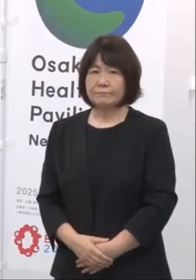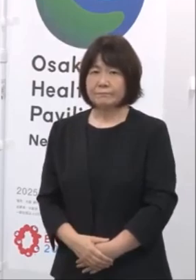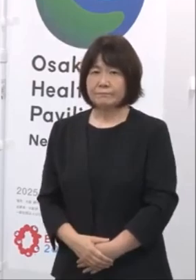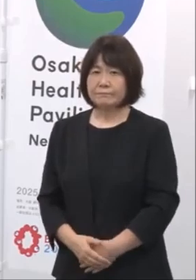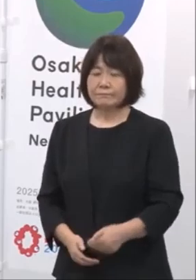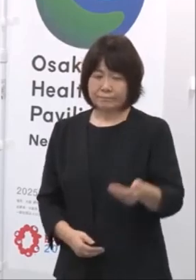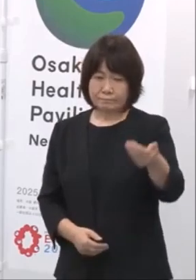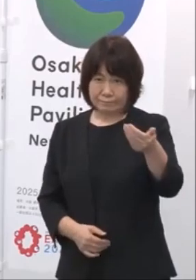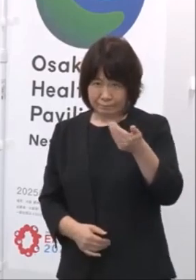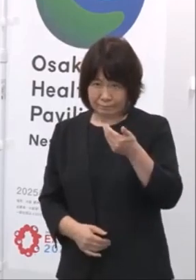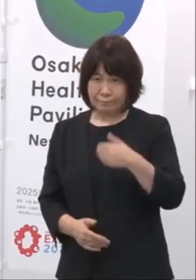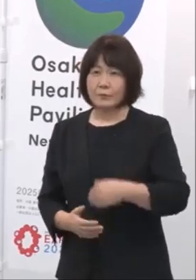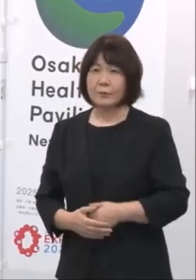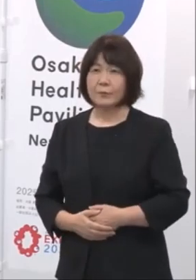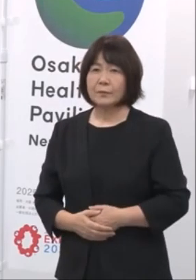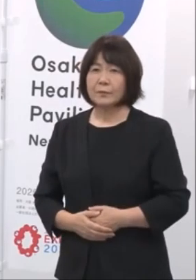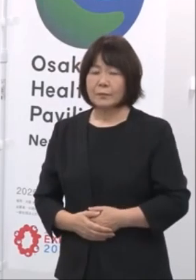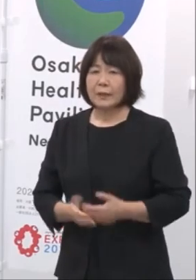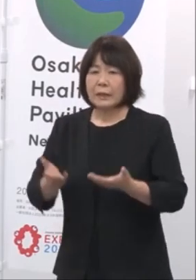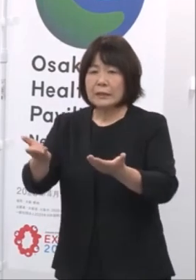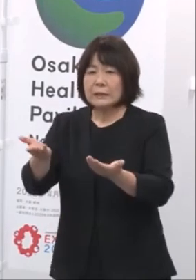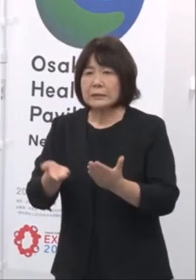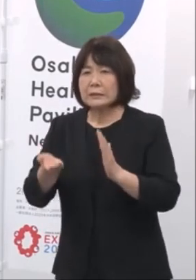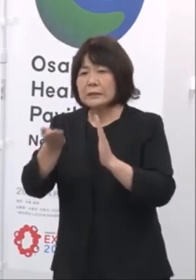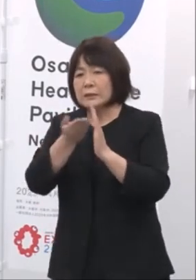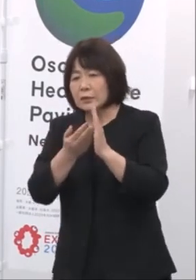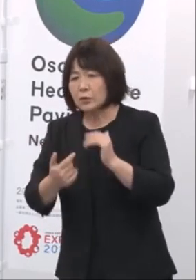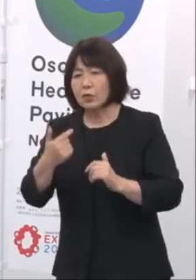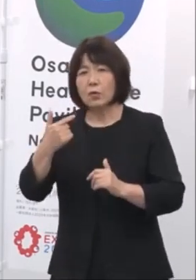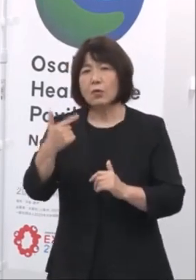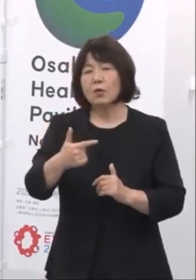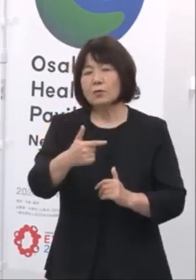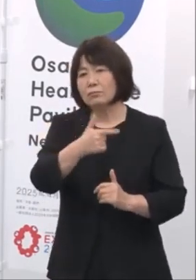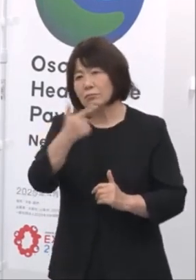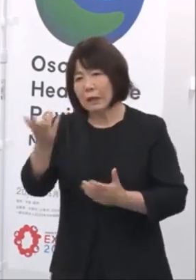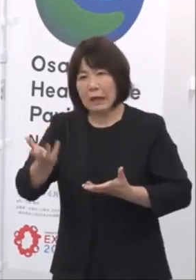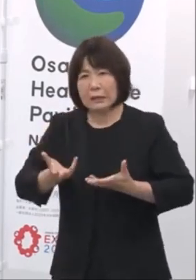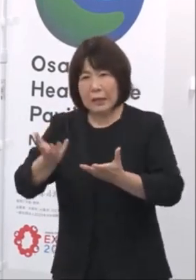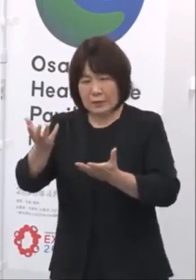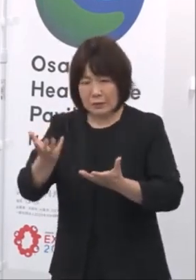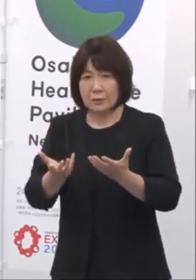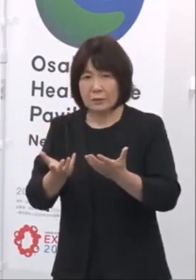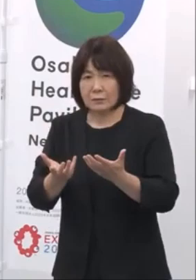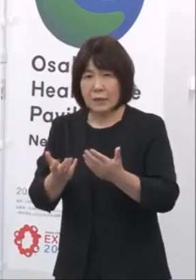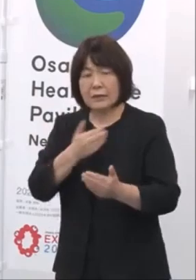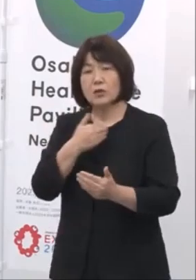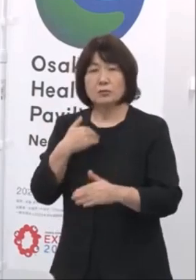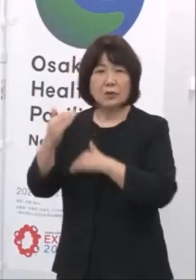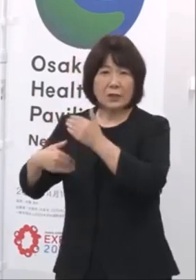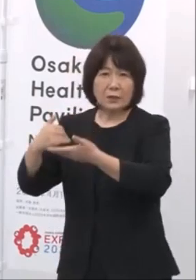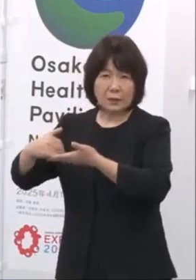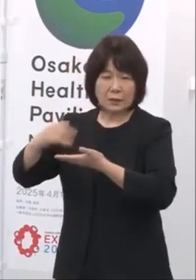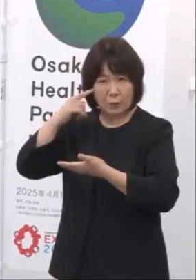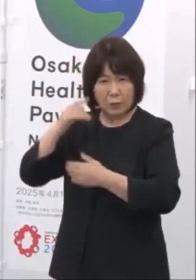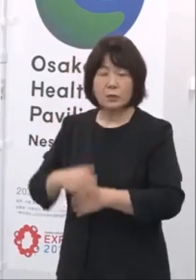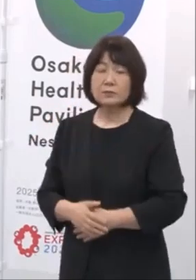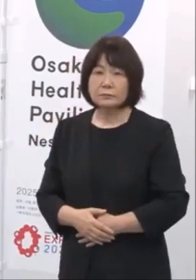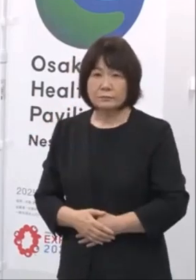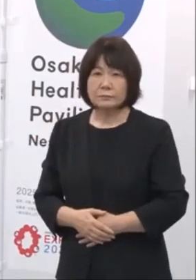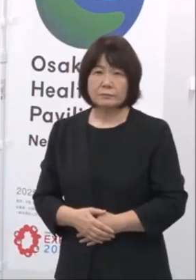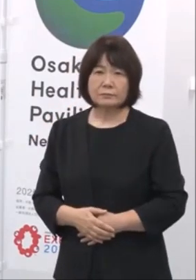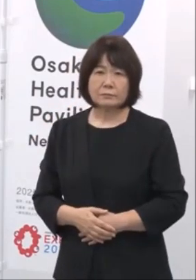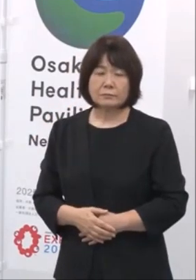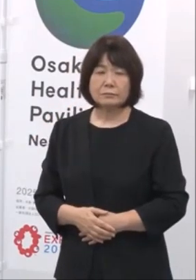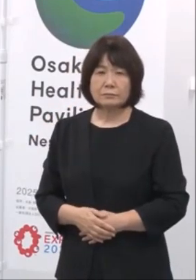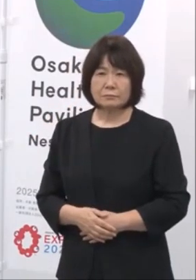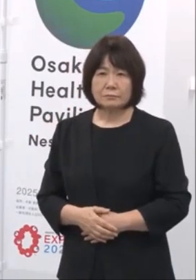そうなりますとですね、震度6弱ぐらいまで大丈夫っていう話だったと思うんですけど、その